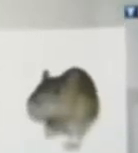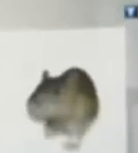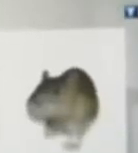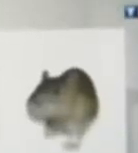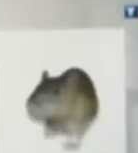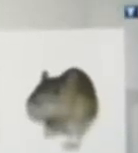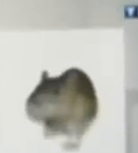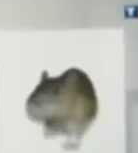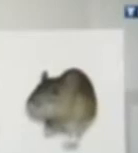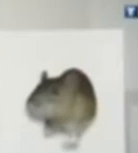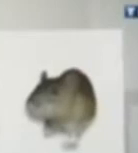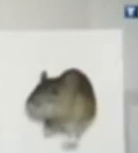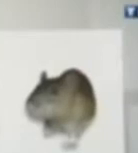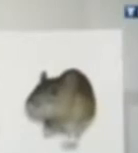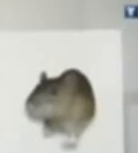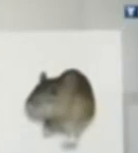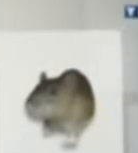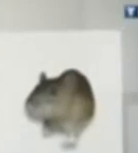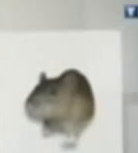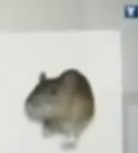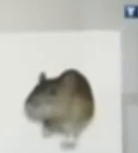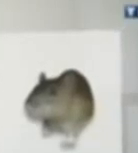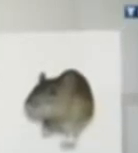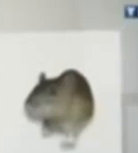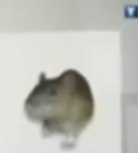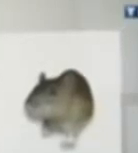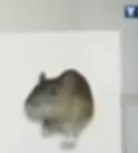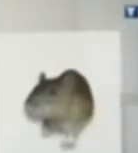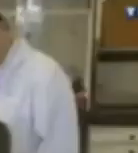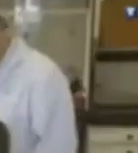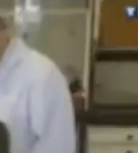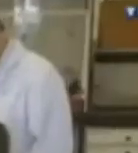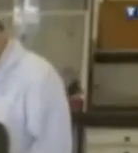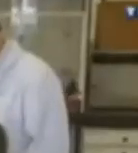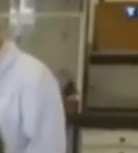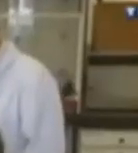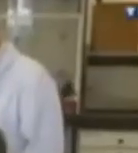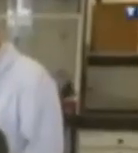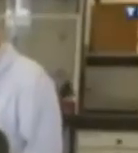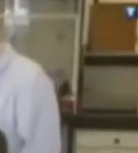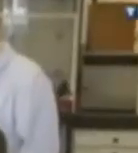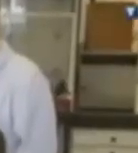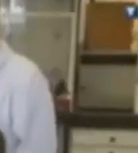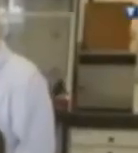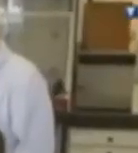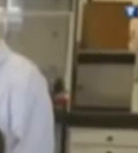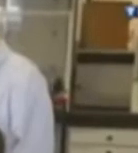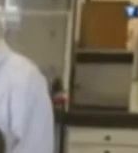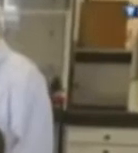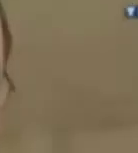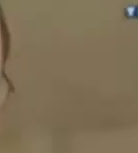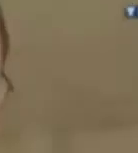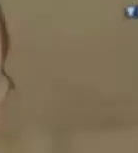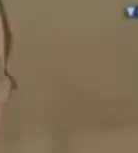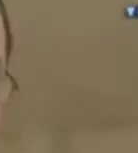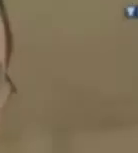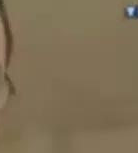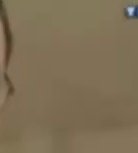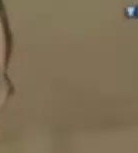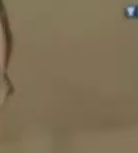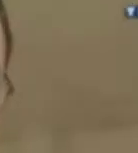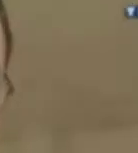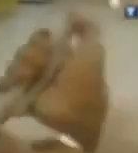dar arrepio. E interessante, Maria, é que os pesquisadores da Universidade de Caen, na França, fizeram